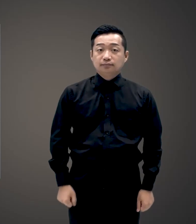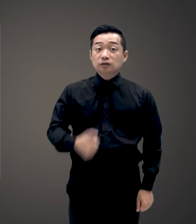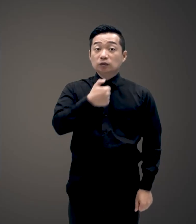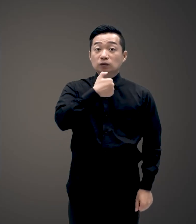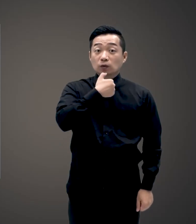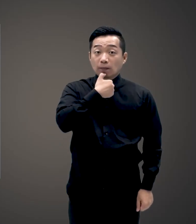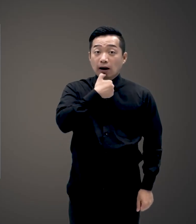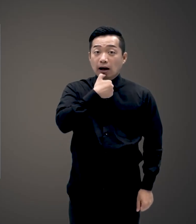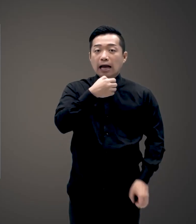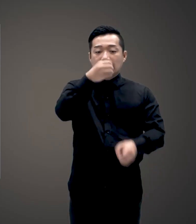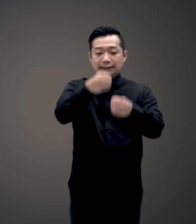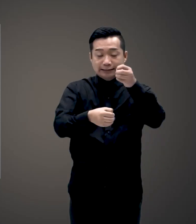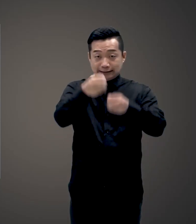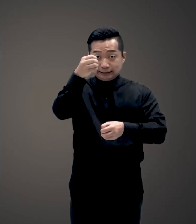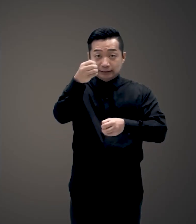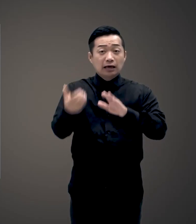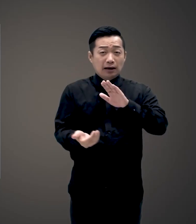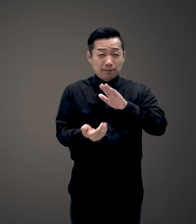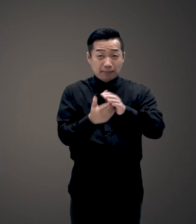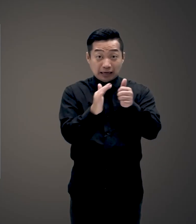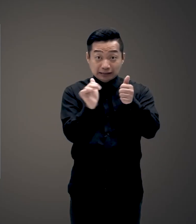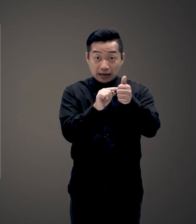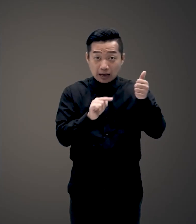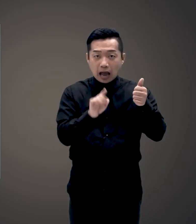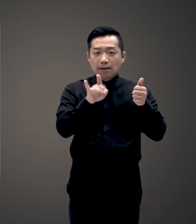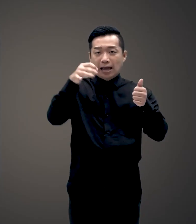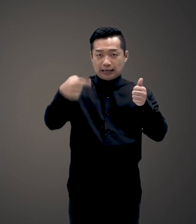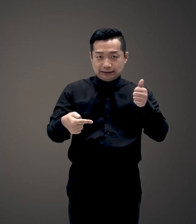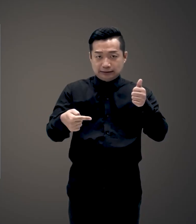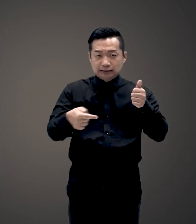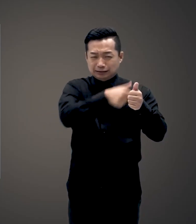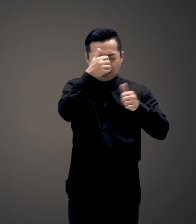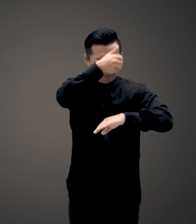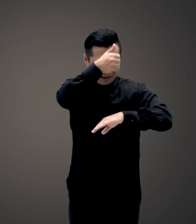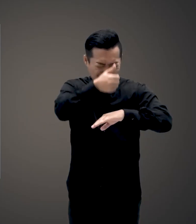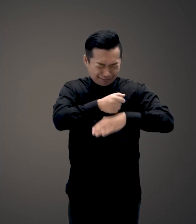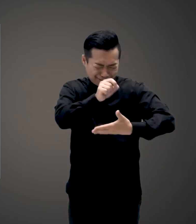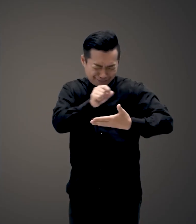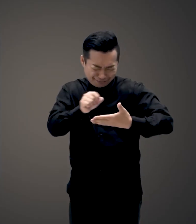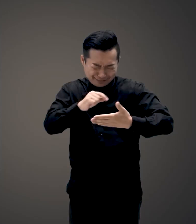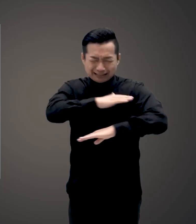로마 최고의 시인 베르길리우스가 생애 마지막까지 매달린 대서사시.